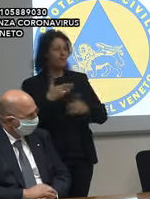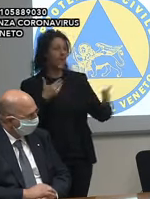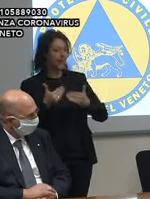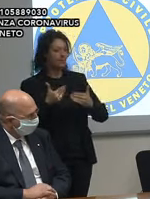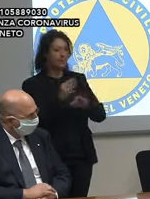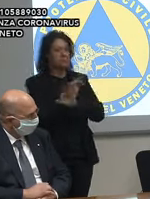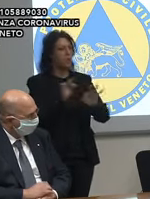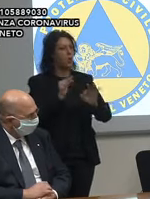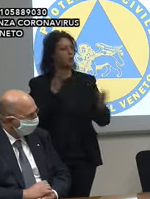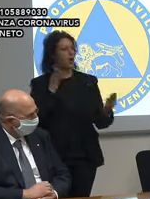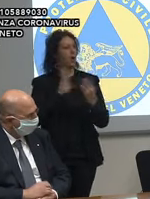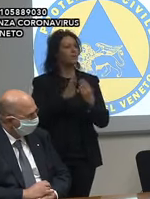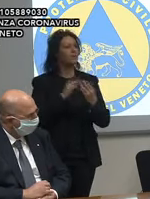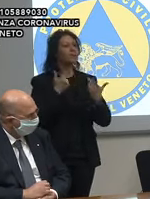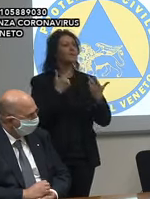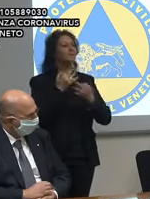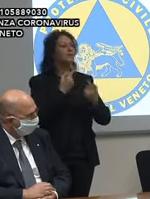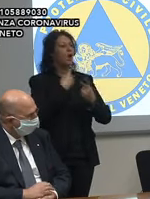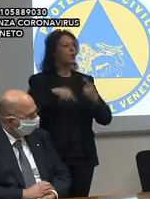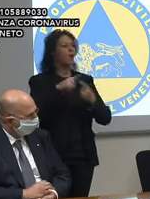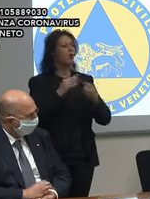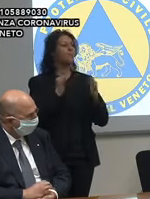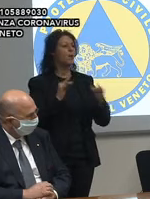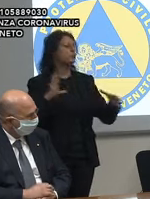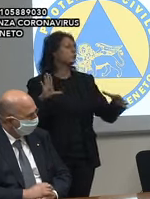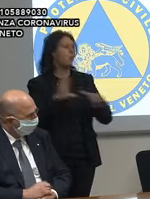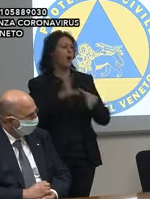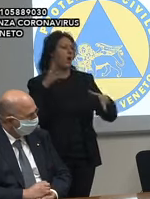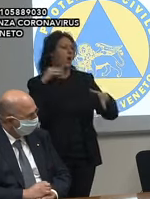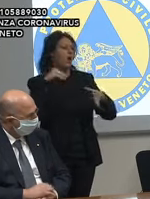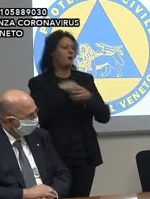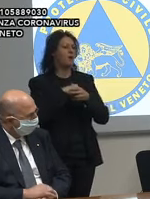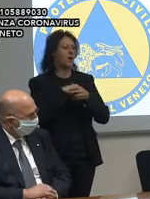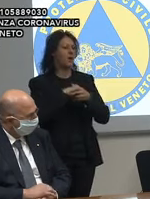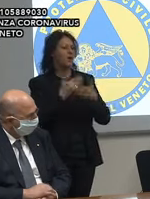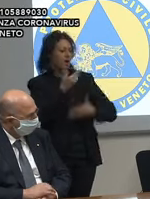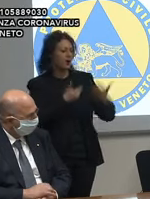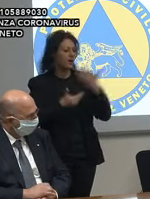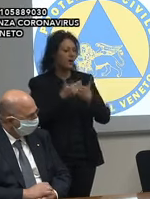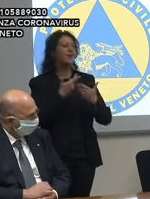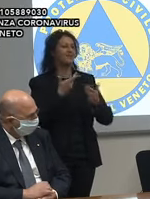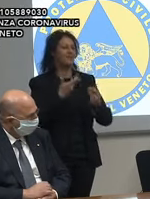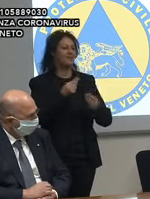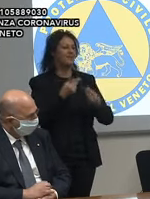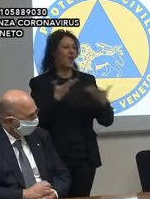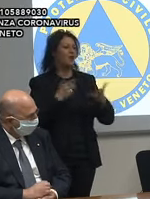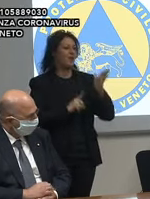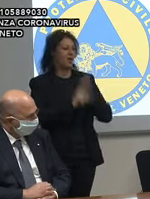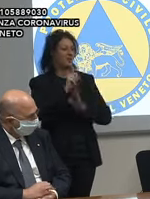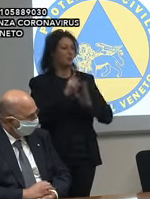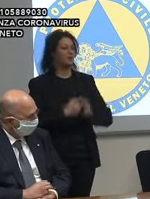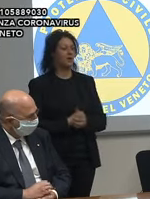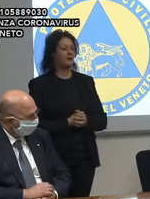questo mostra che questo gioco di squadra, questa unità tra le istituzioni paga sempre ed è importante per l'emergenza di oggi ed è